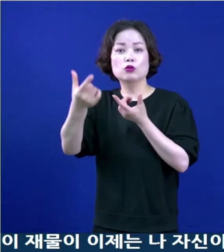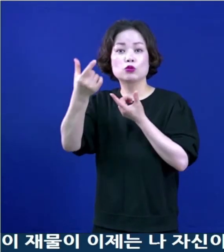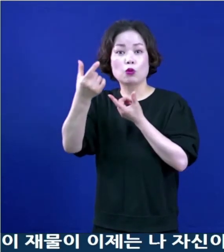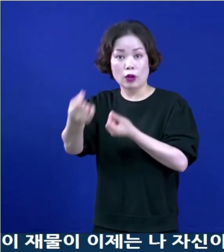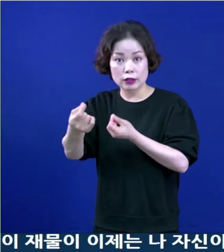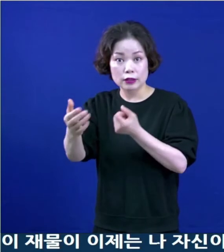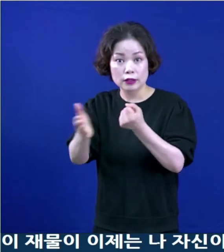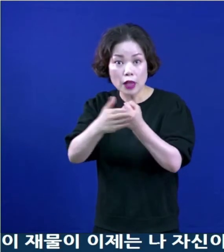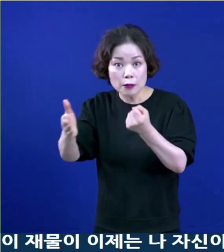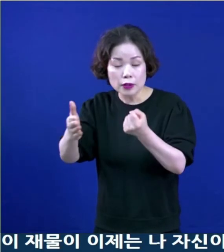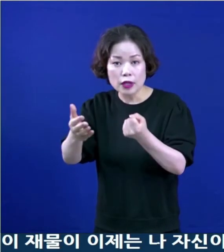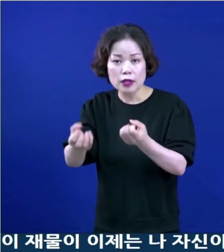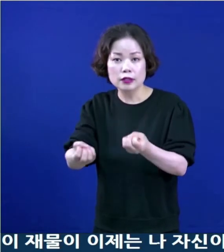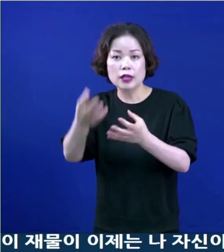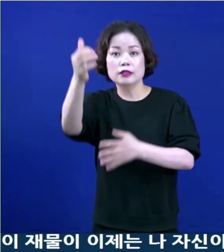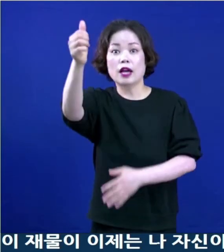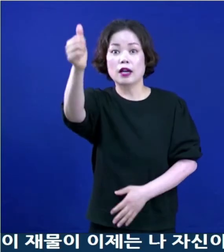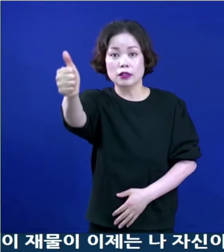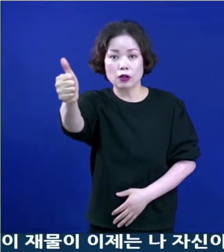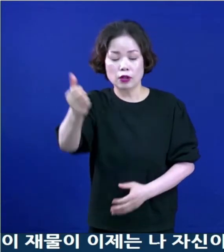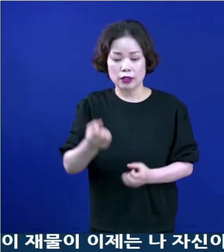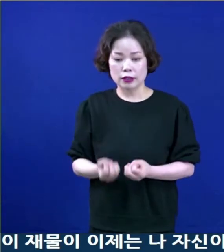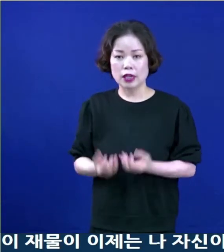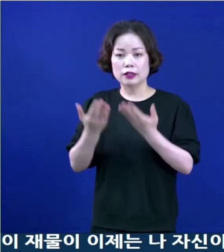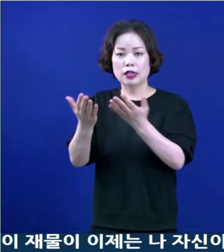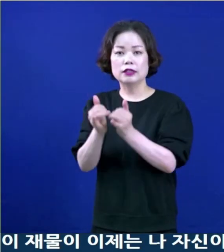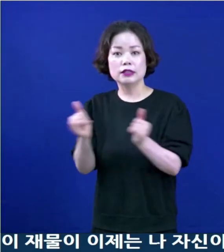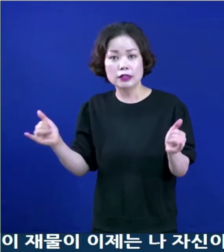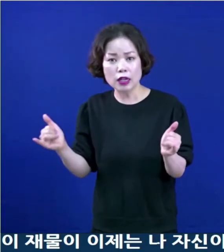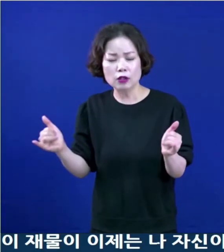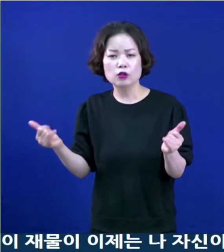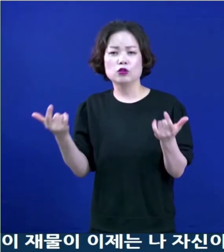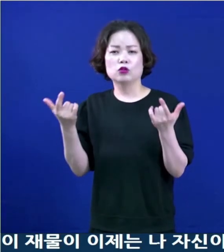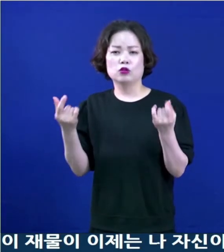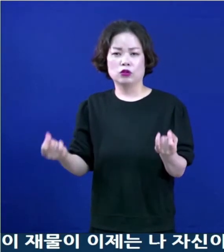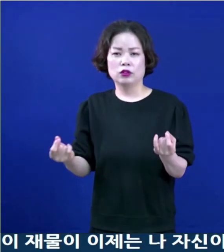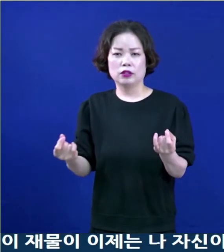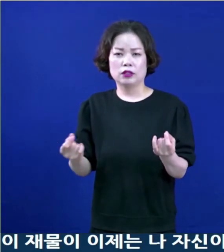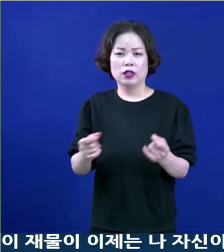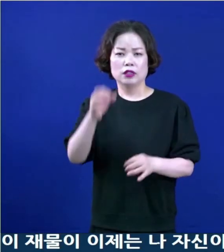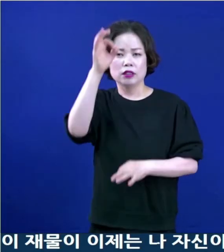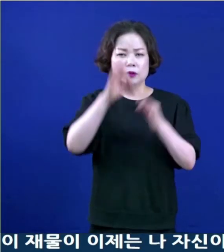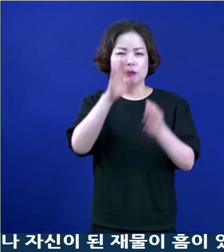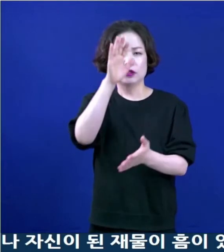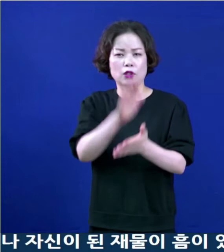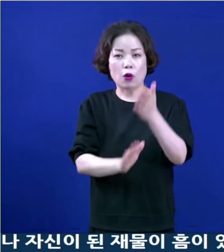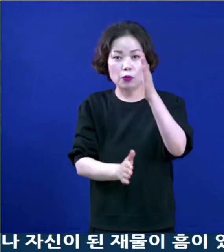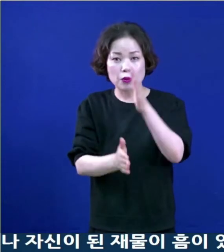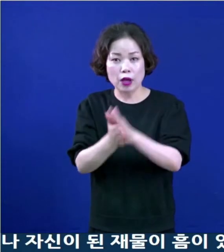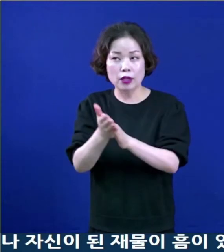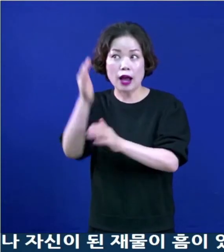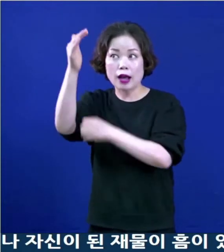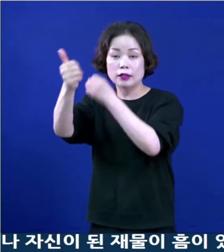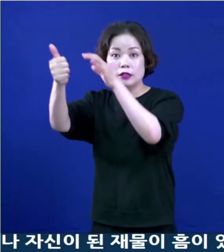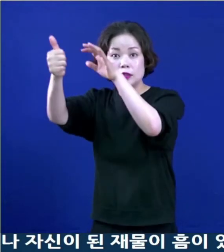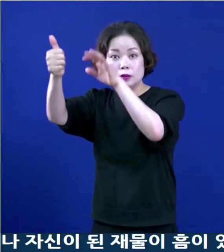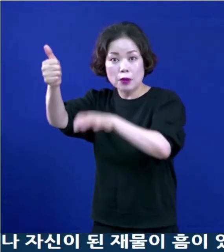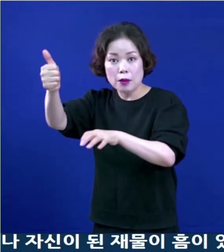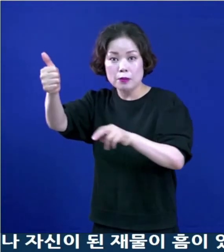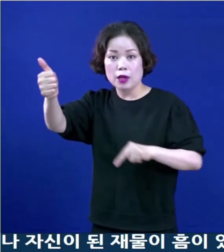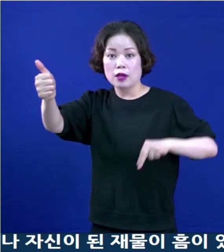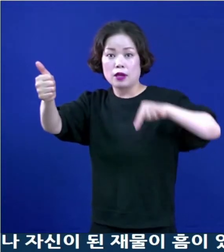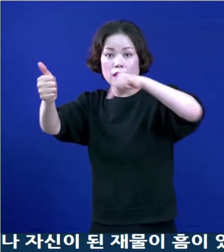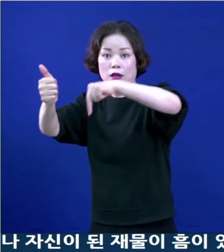때문에 제사장과 제사자는 똑같이 제물이 흠이 없도록 해야 하나님 앞에 나아갈 수